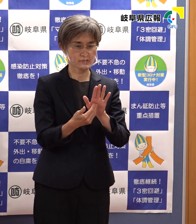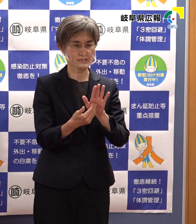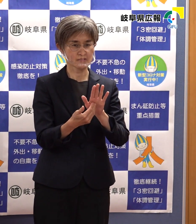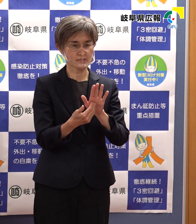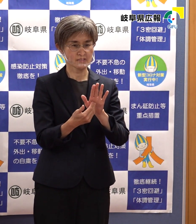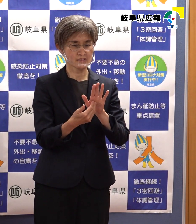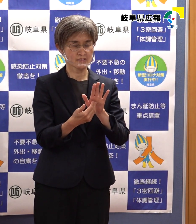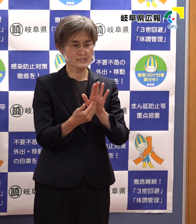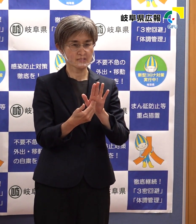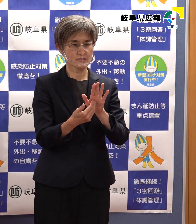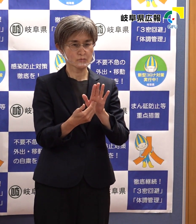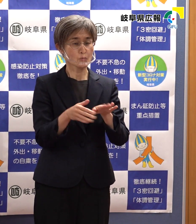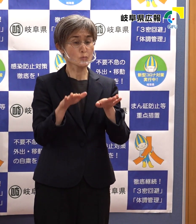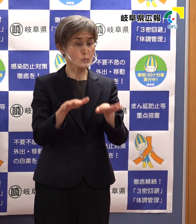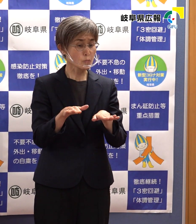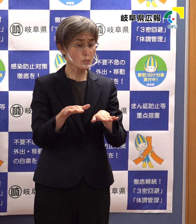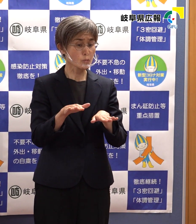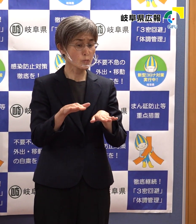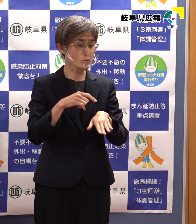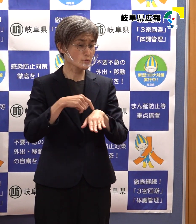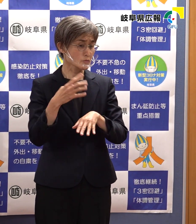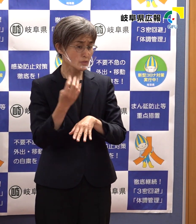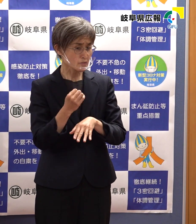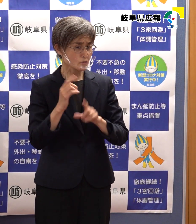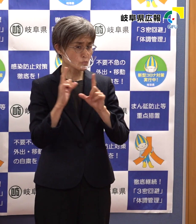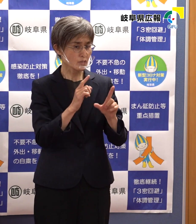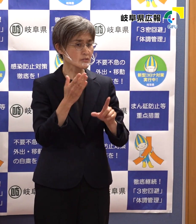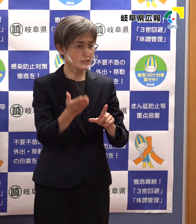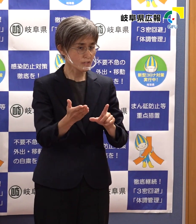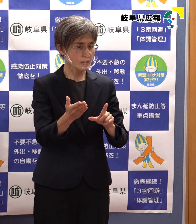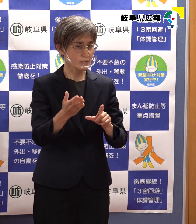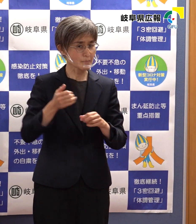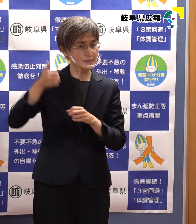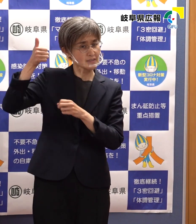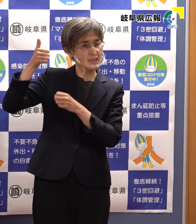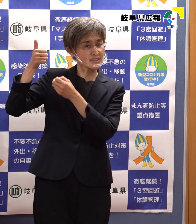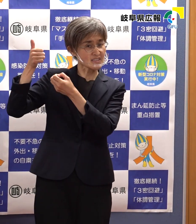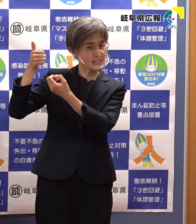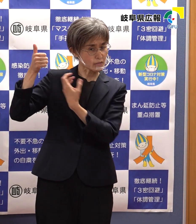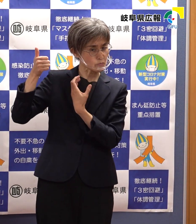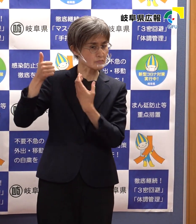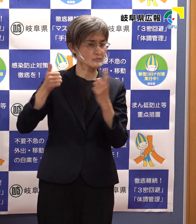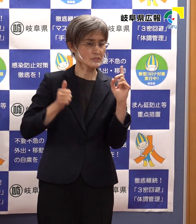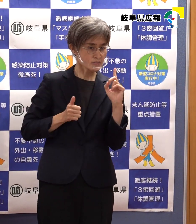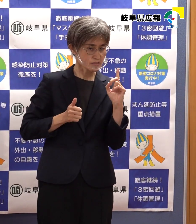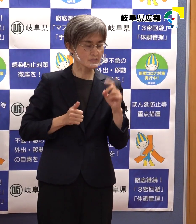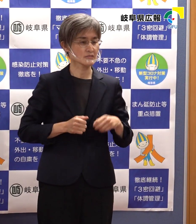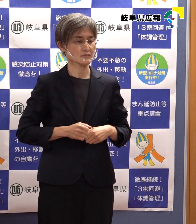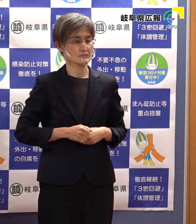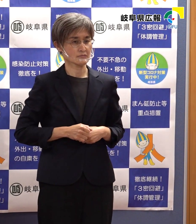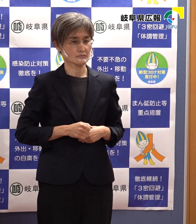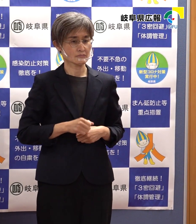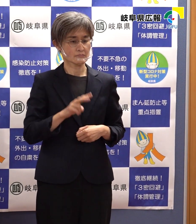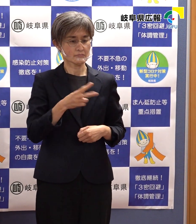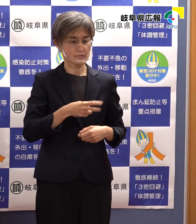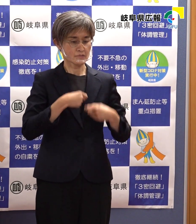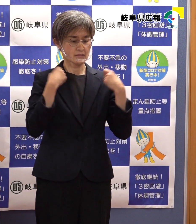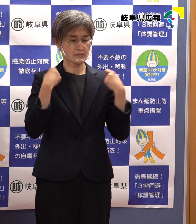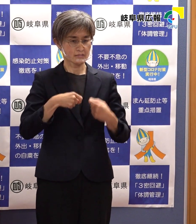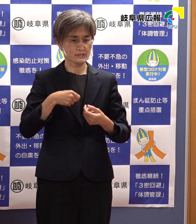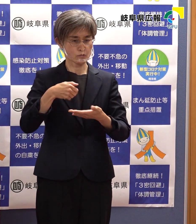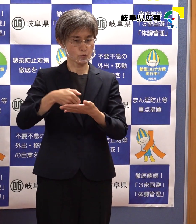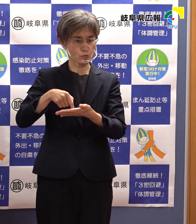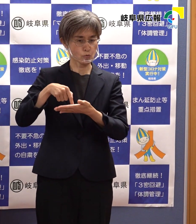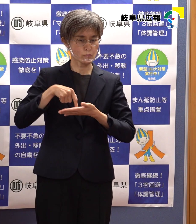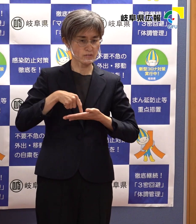今日いつ頃伝えられたのかっていうのと、何か大臣から言われたこととかあればっていうのと、あとこの、正式な要請から1週間ちょっと経